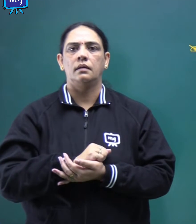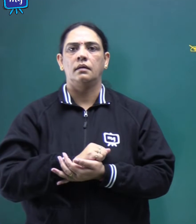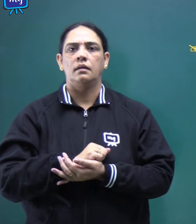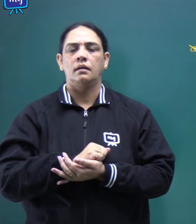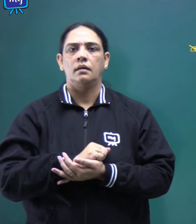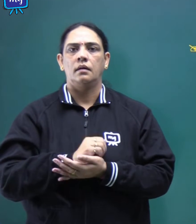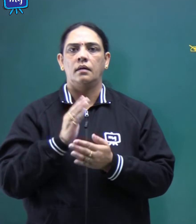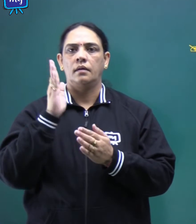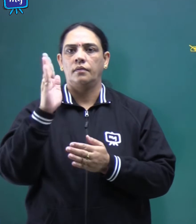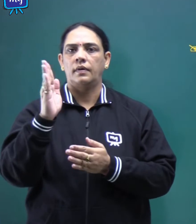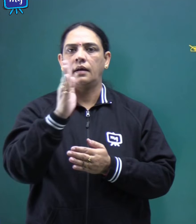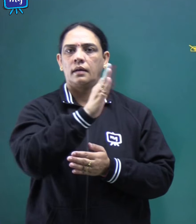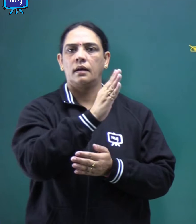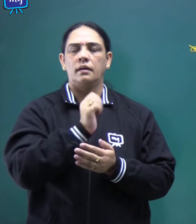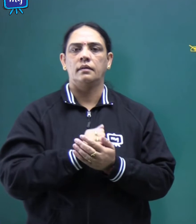फलक के